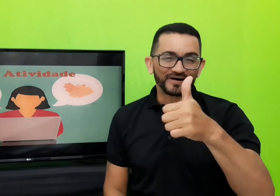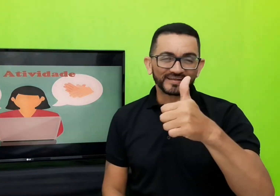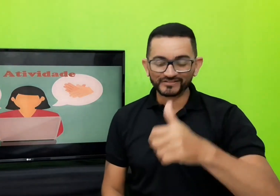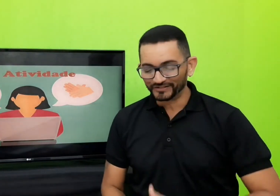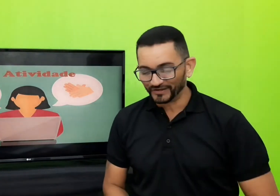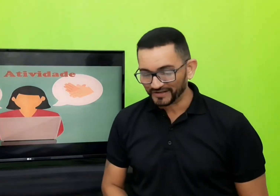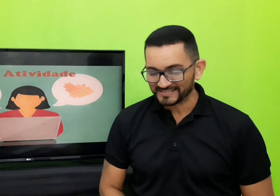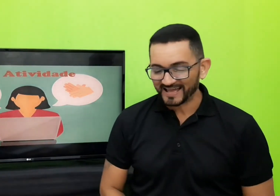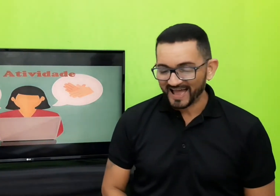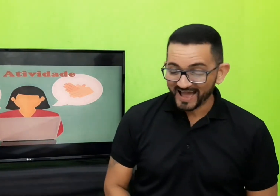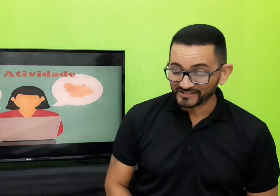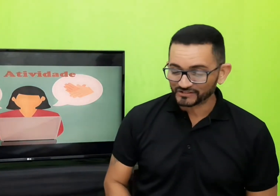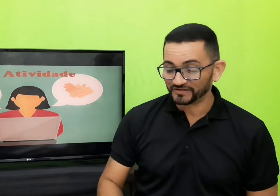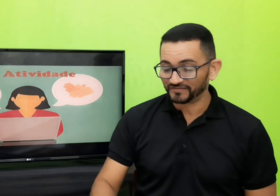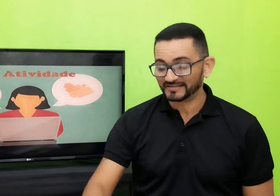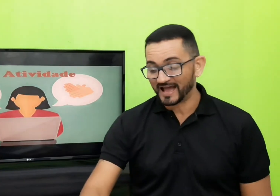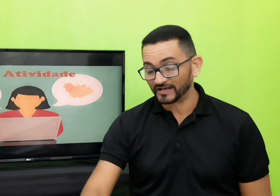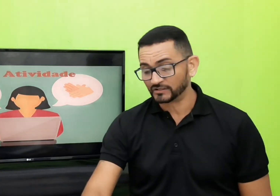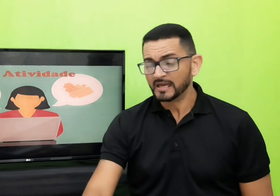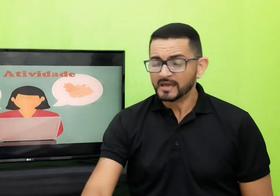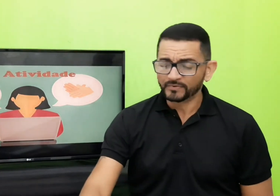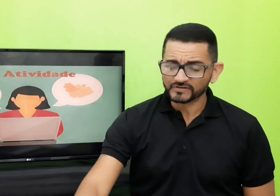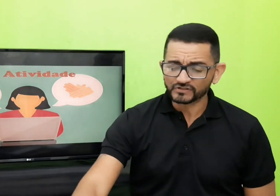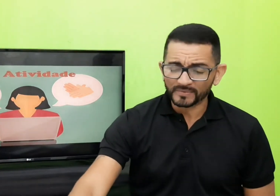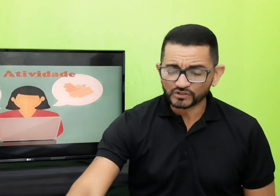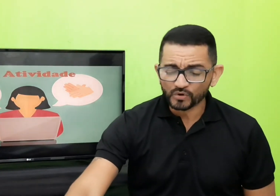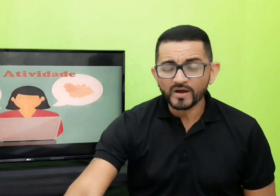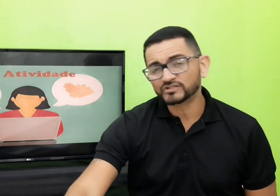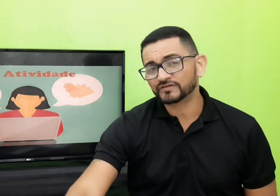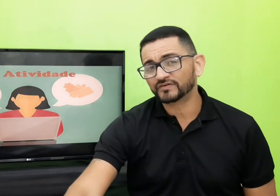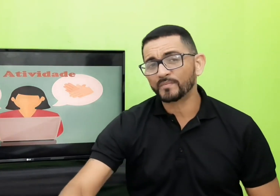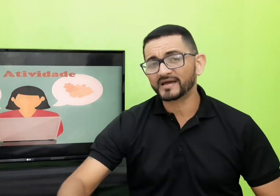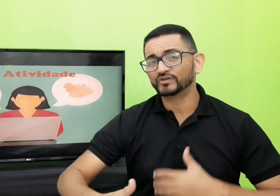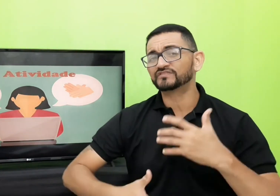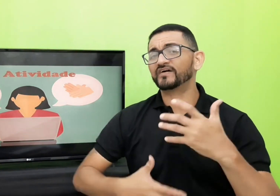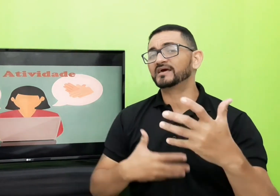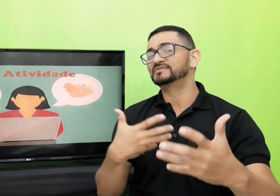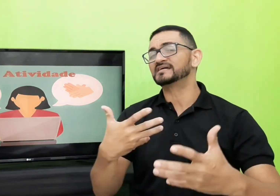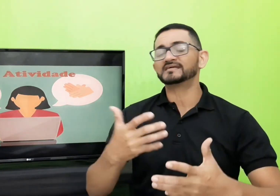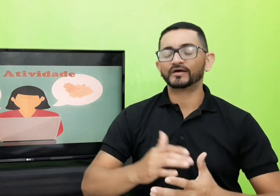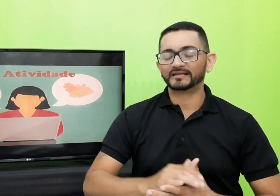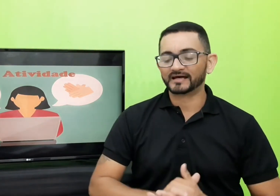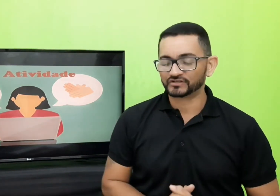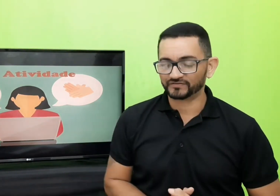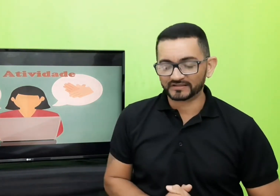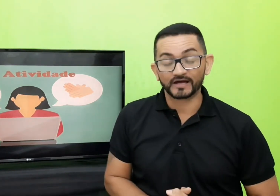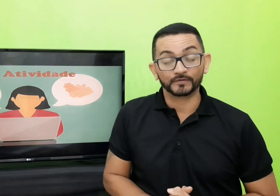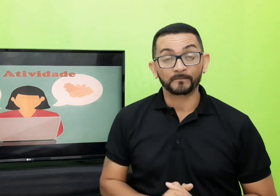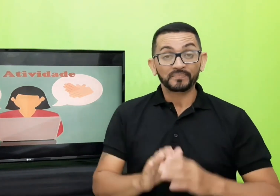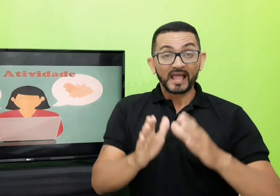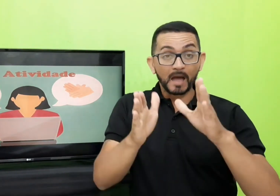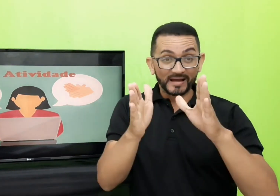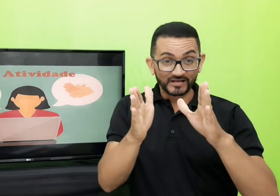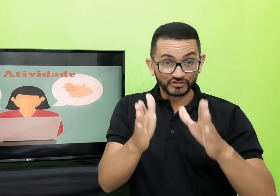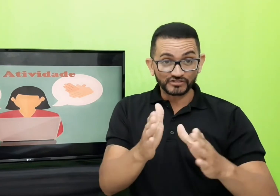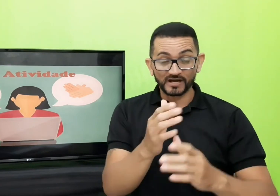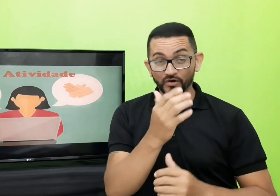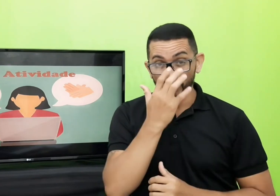hora de nossa atividade. Professor, mas como é que nós faremos essa hora da atividade? A partir de